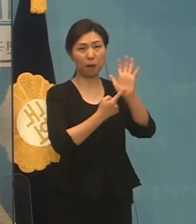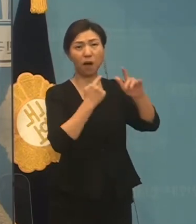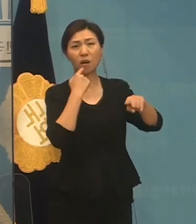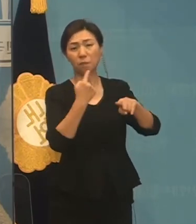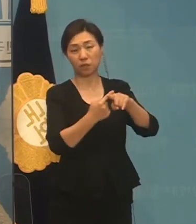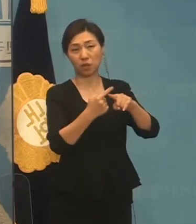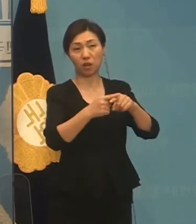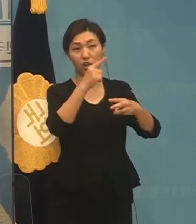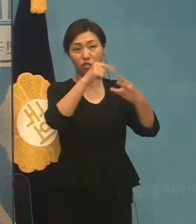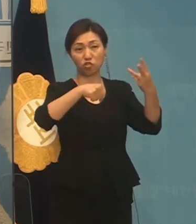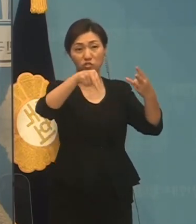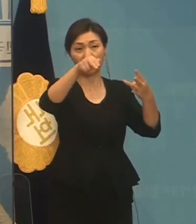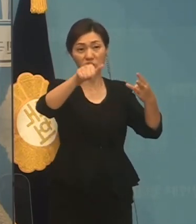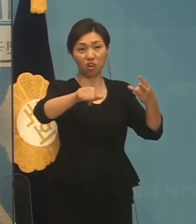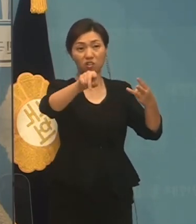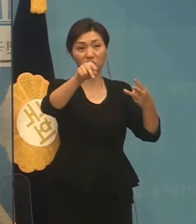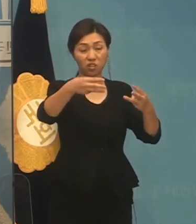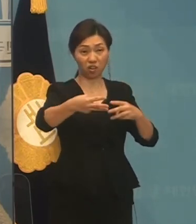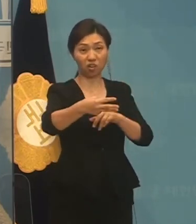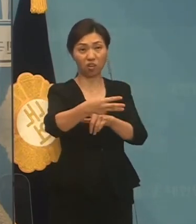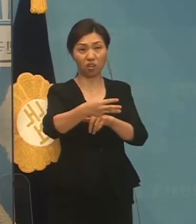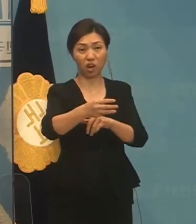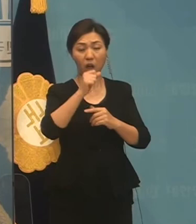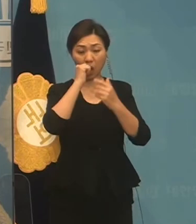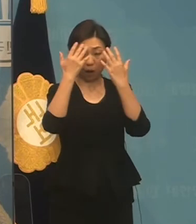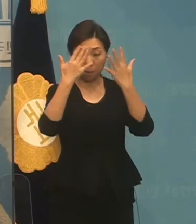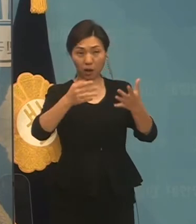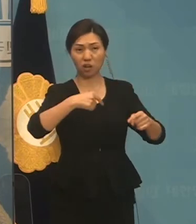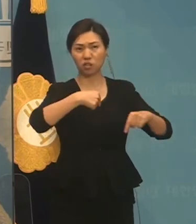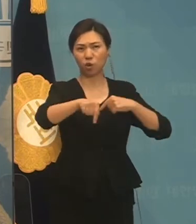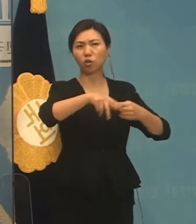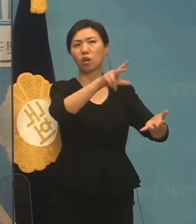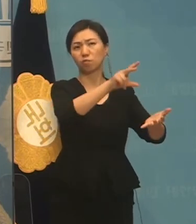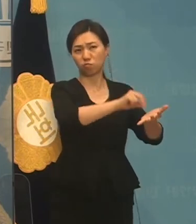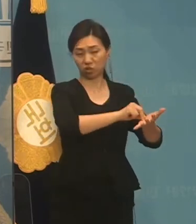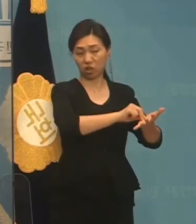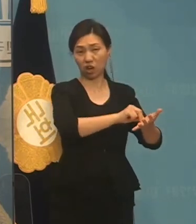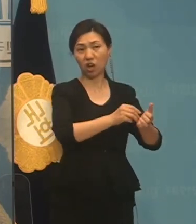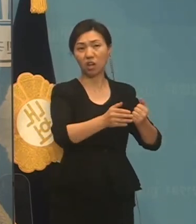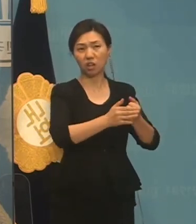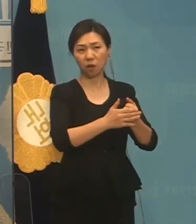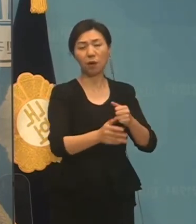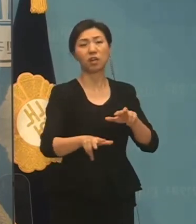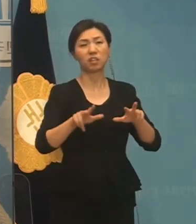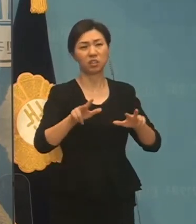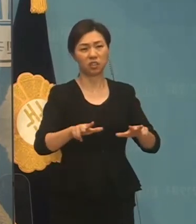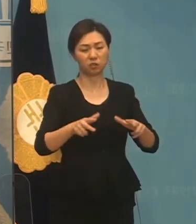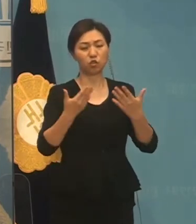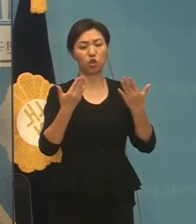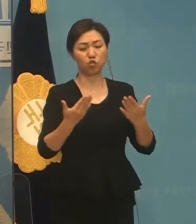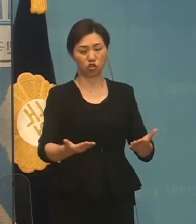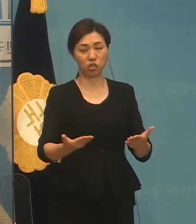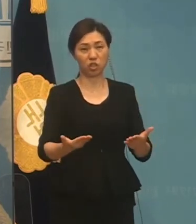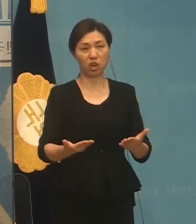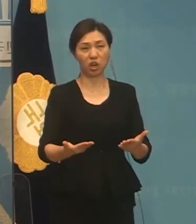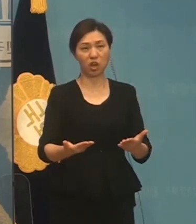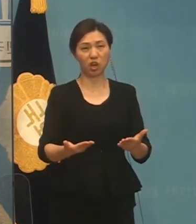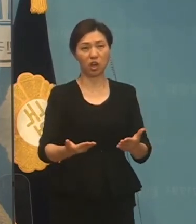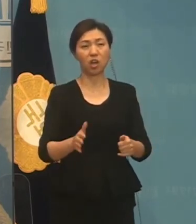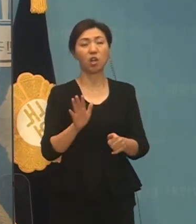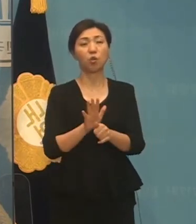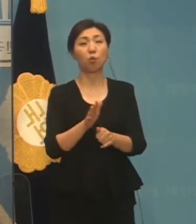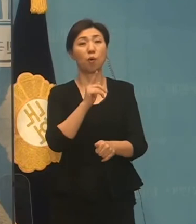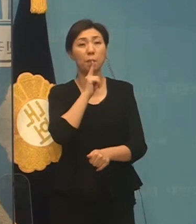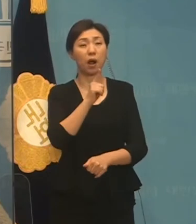윤석열 후보는 사면은 정치적인 문제라며 박근혜 씨를 쉬게 해주자고 말했습니다. 윤